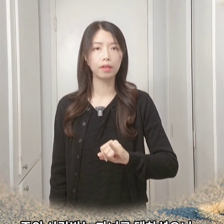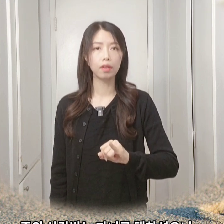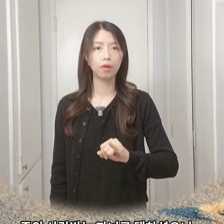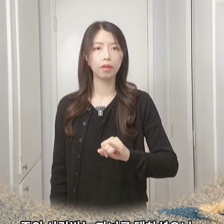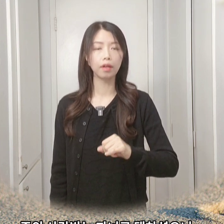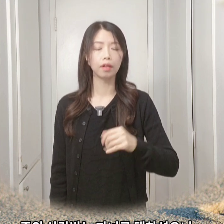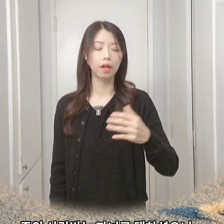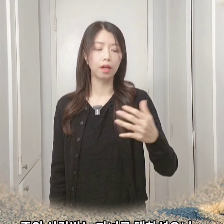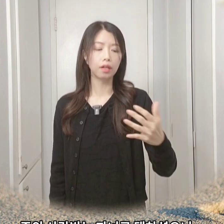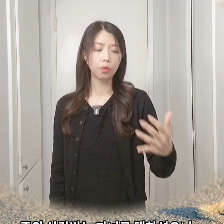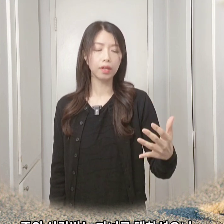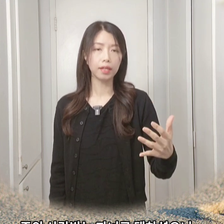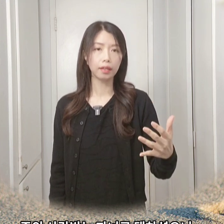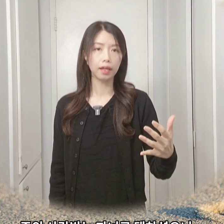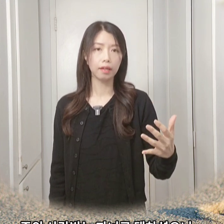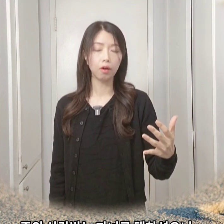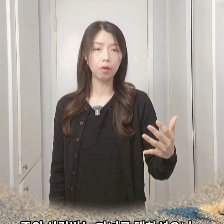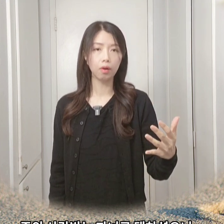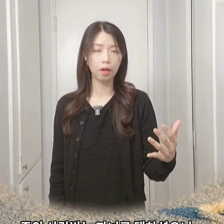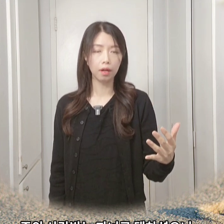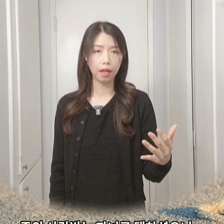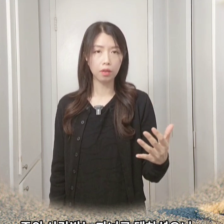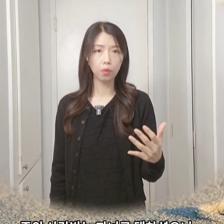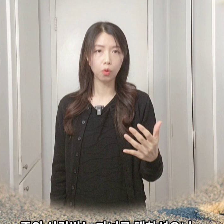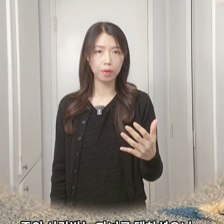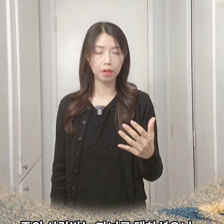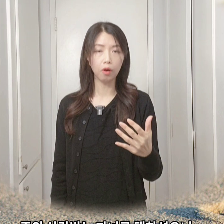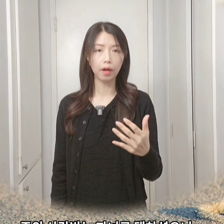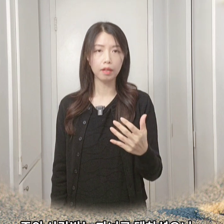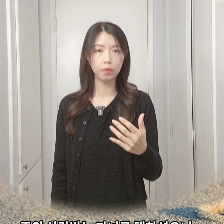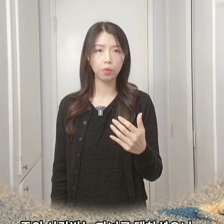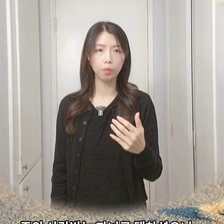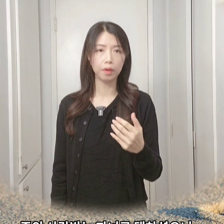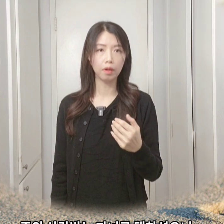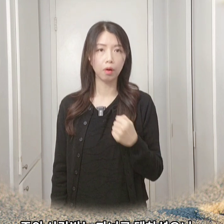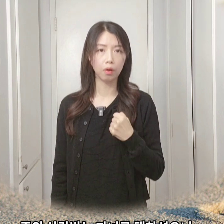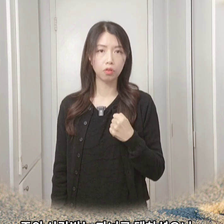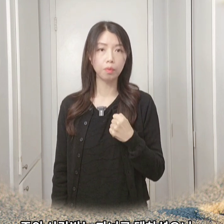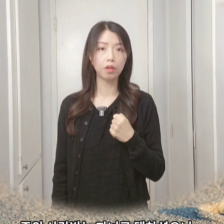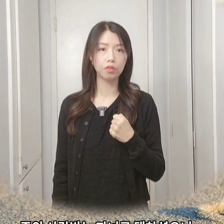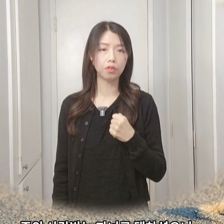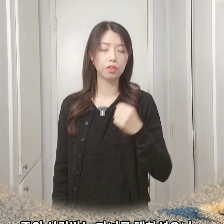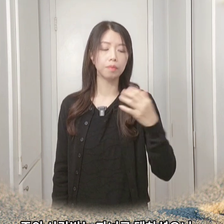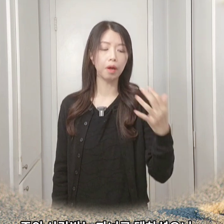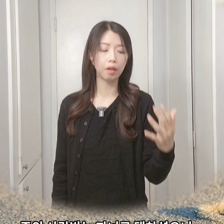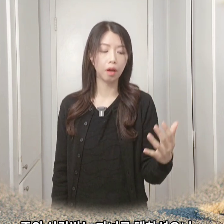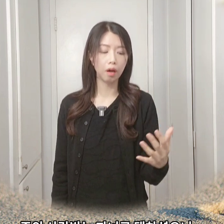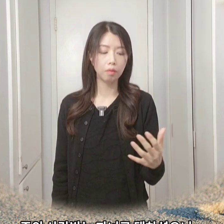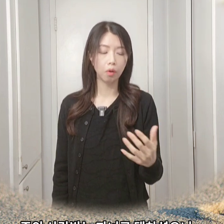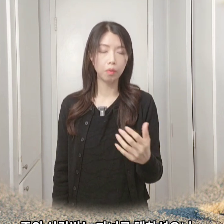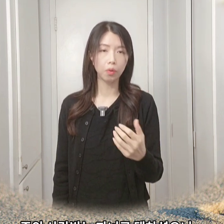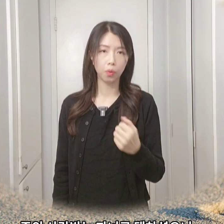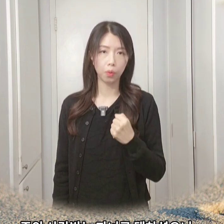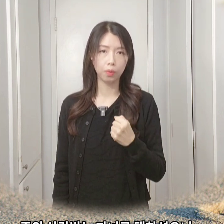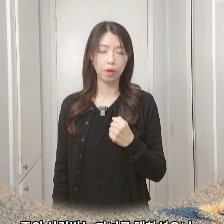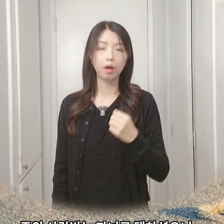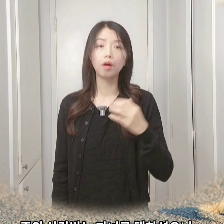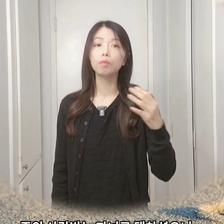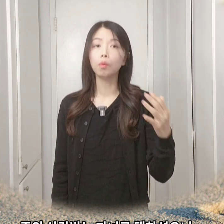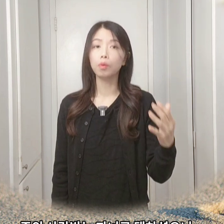라고 한 뜻의 수어는 손을 이 상태에서 내 쪽으로 오면서 가슴 쪽으로 오면서 주먹을 쥐어주시면